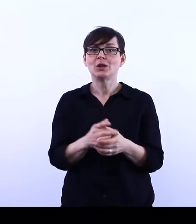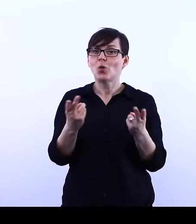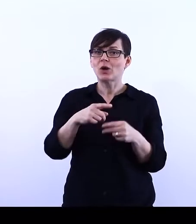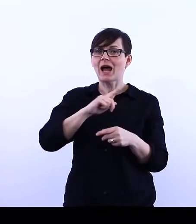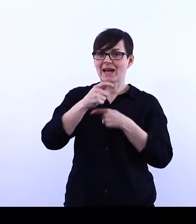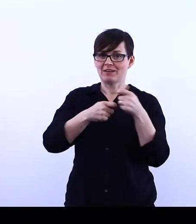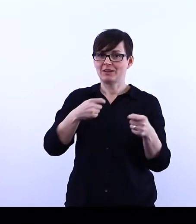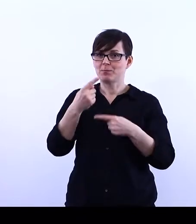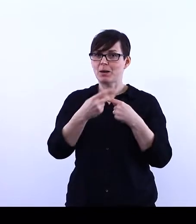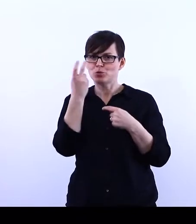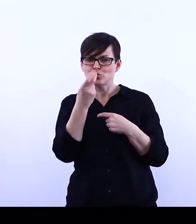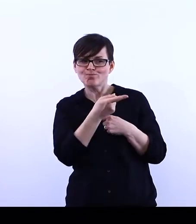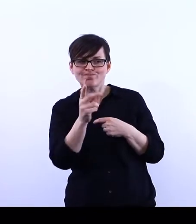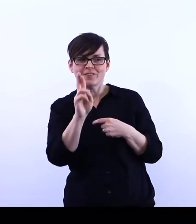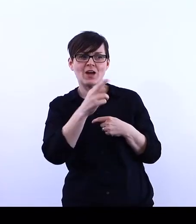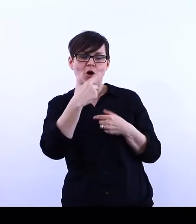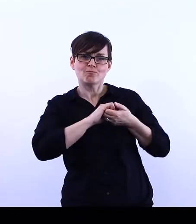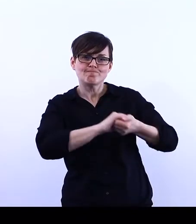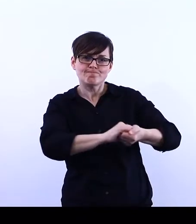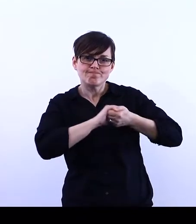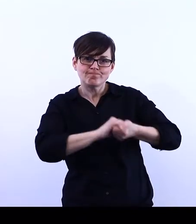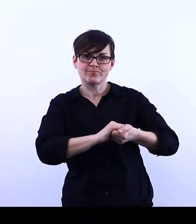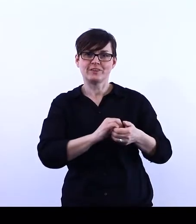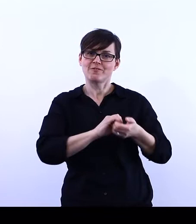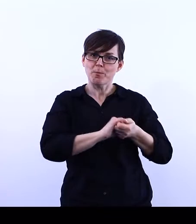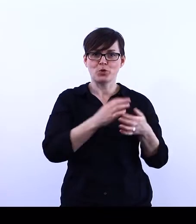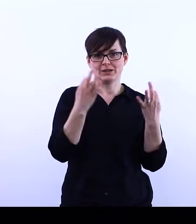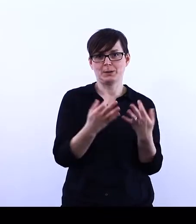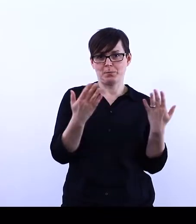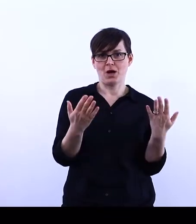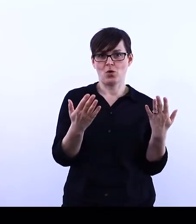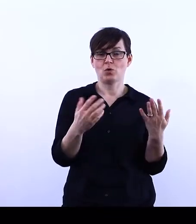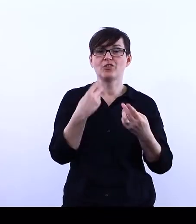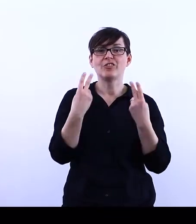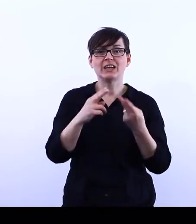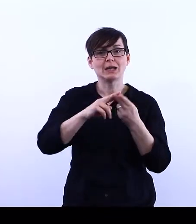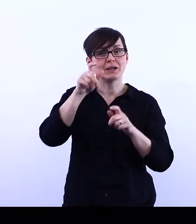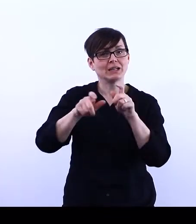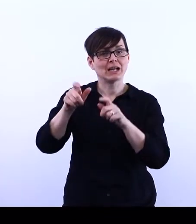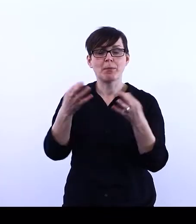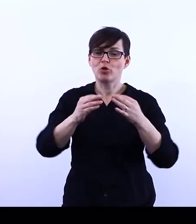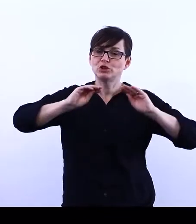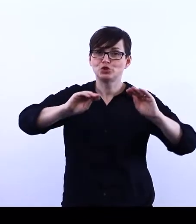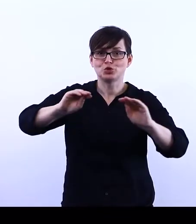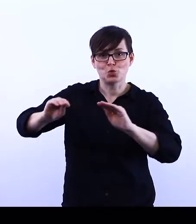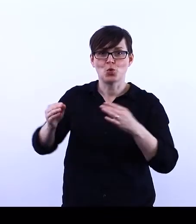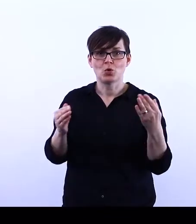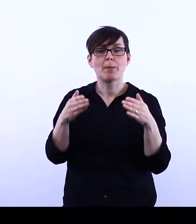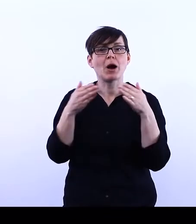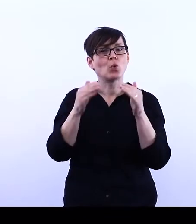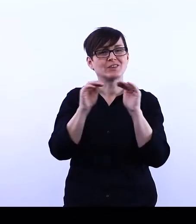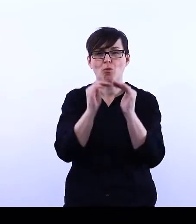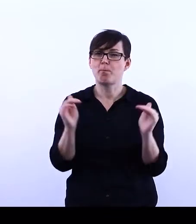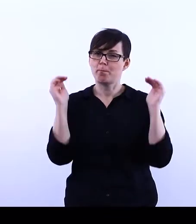Fragen suchen und Schulen, Schulen, Schulen natürlich und wir müssen, glaube ich, aber auch dafür sorgen, dass die Tools niedrigschwellig sind und in ganz, ganz